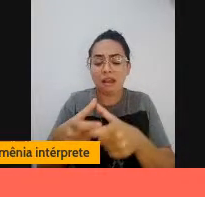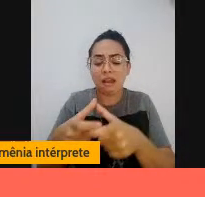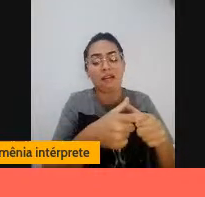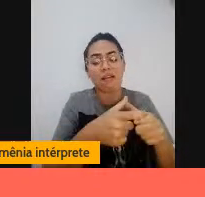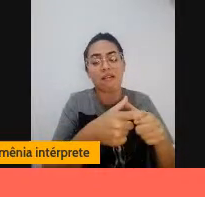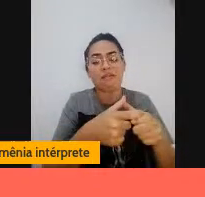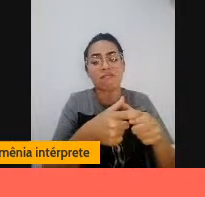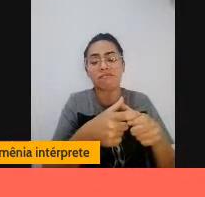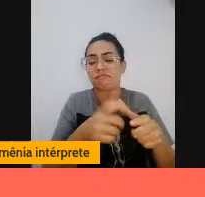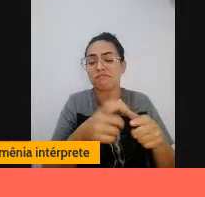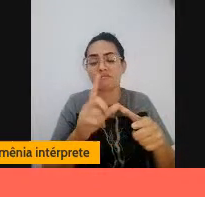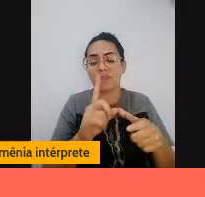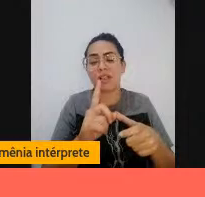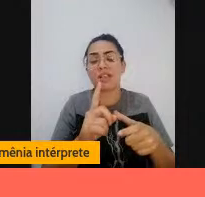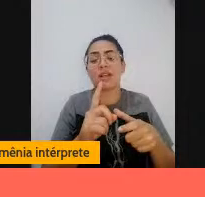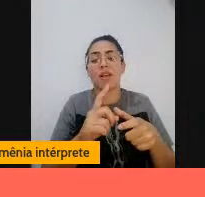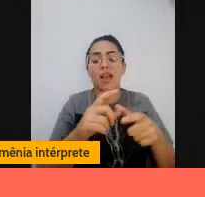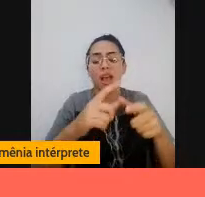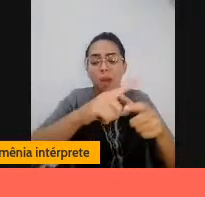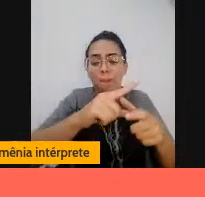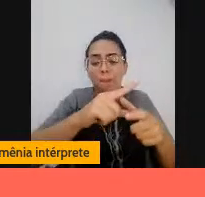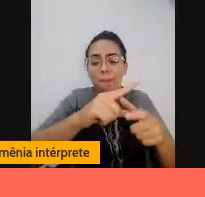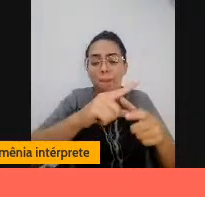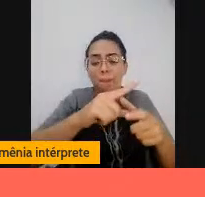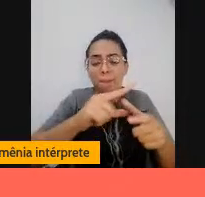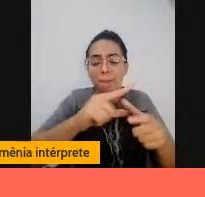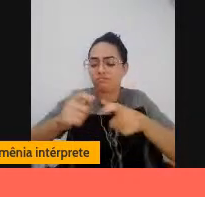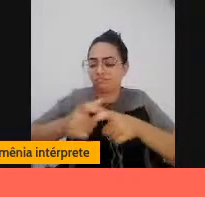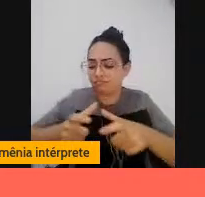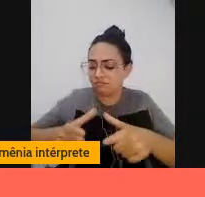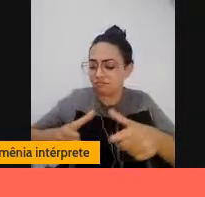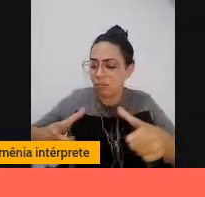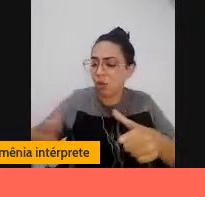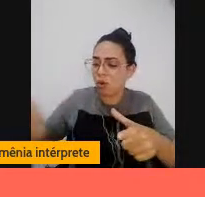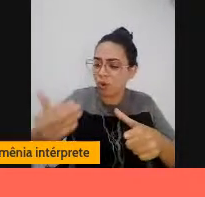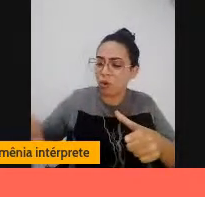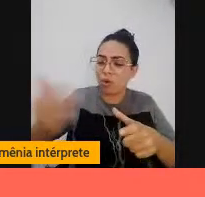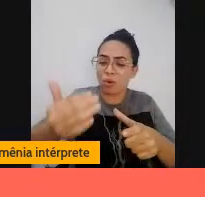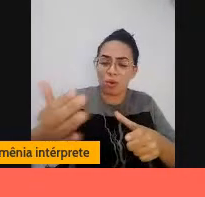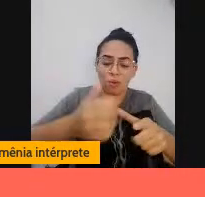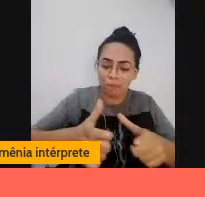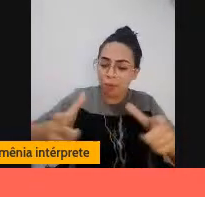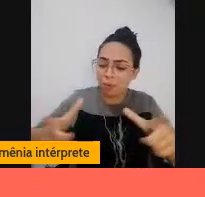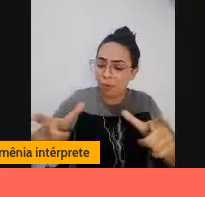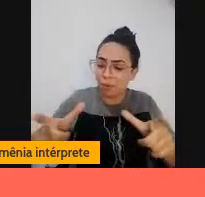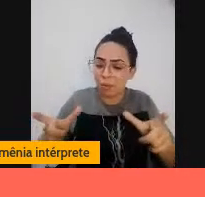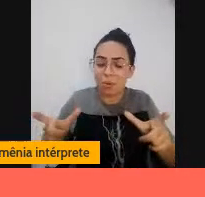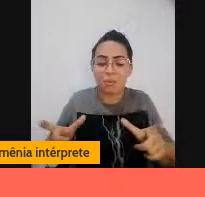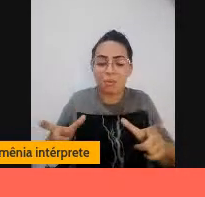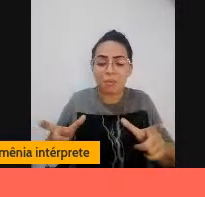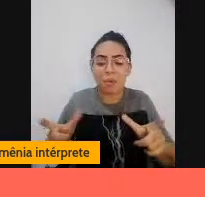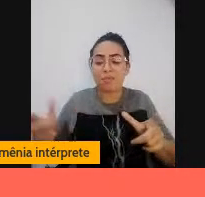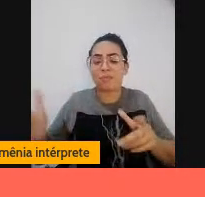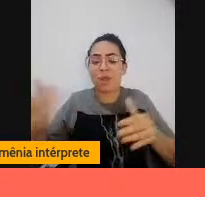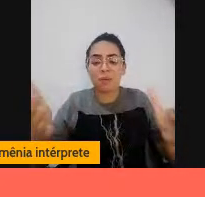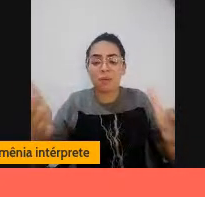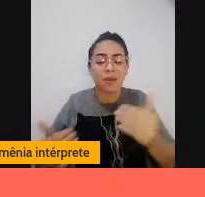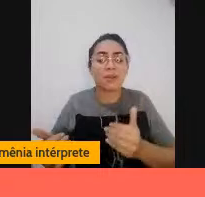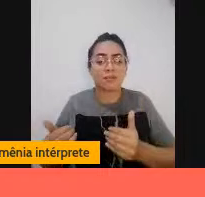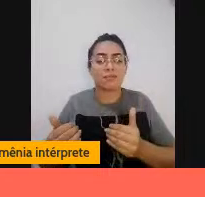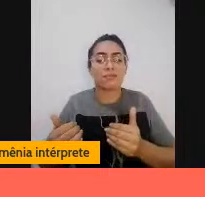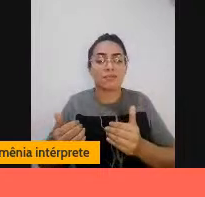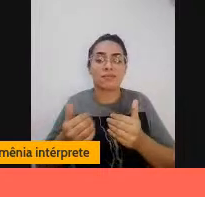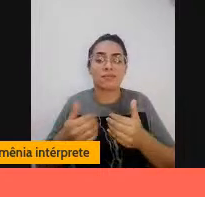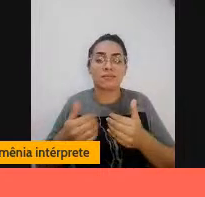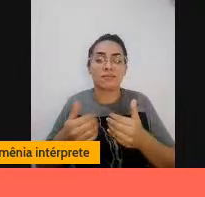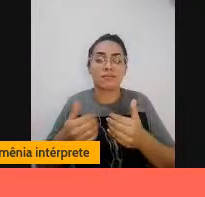gente tem saído disso para buscar justamente, foi dito aqui, construir as pontes, né? Para além